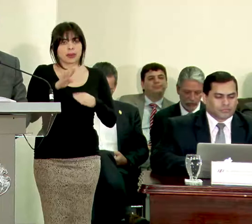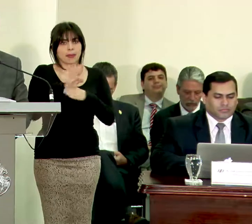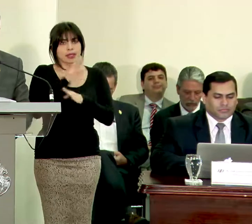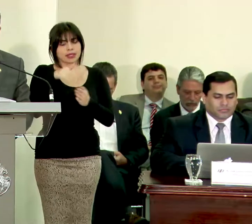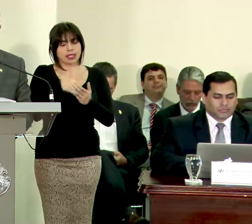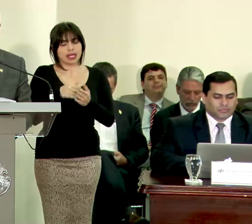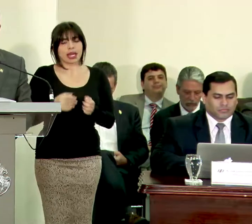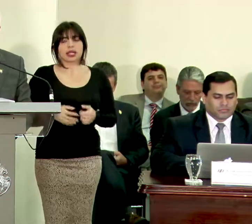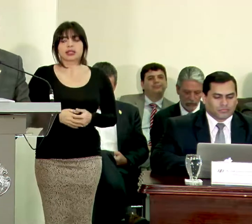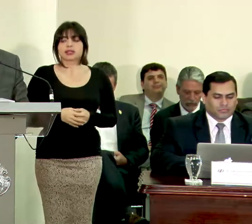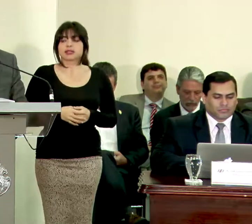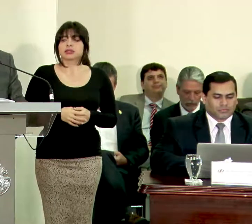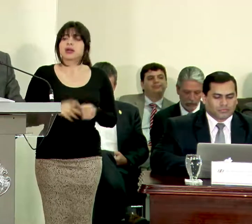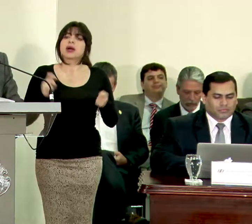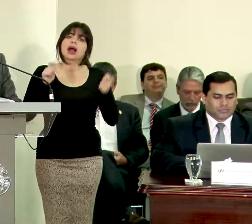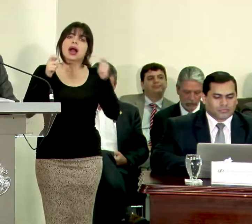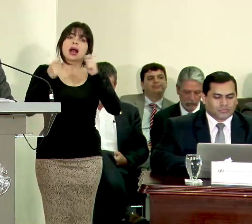Central.